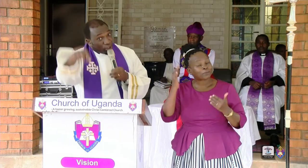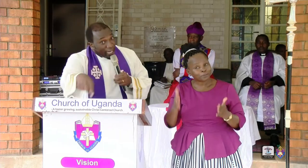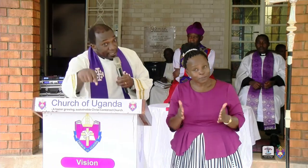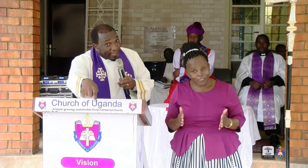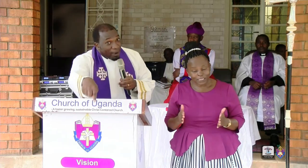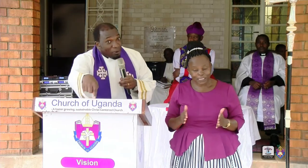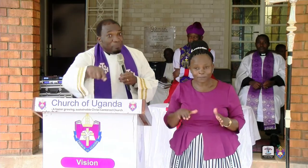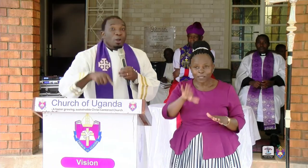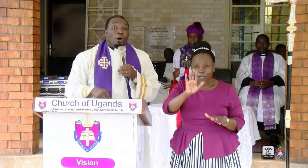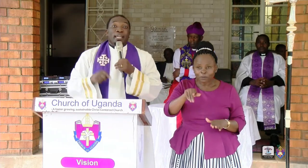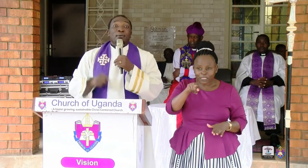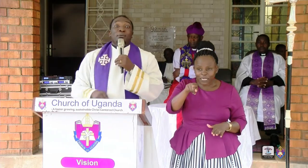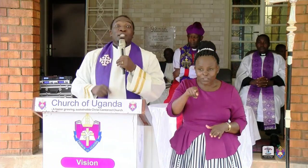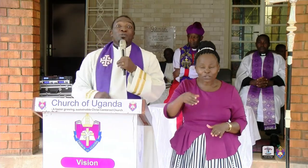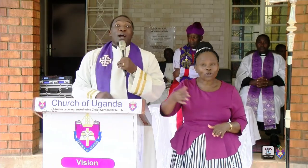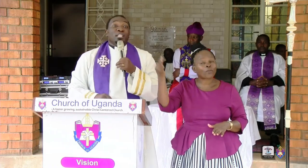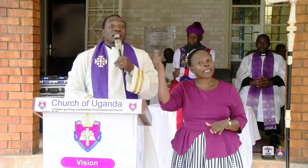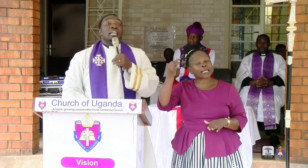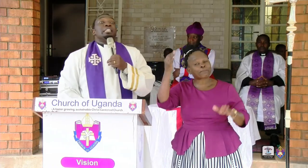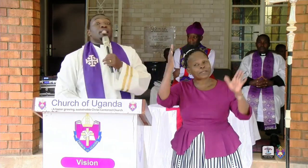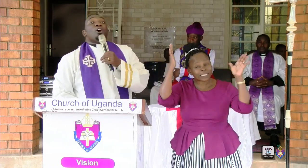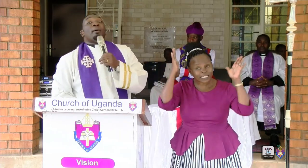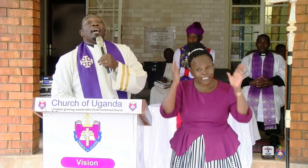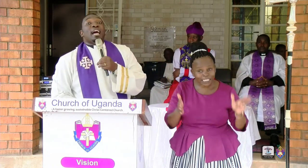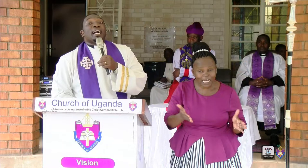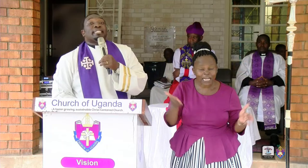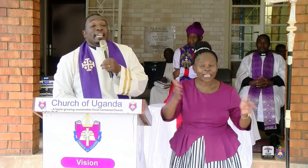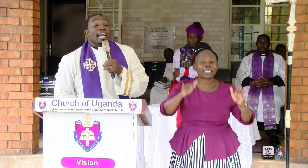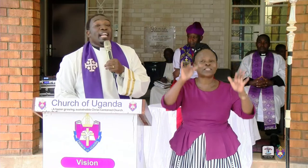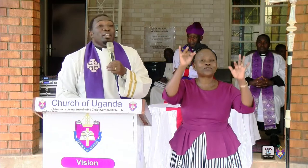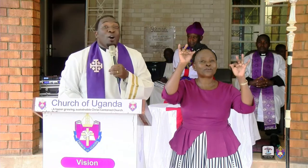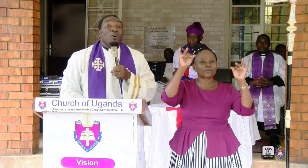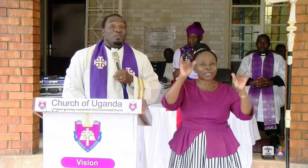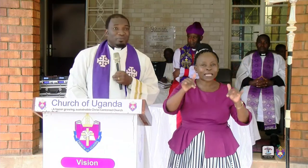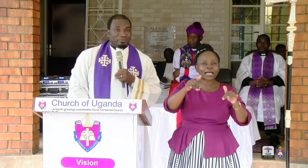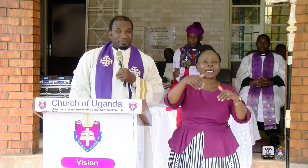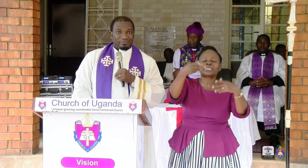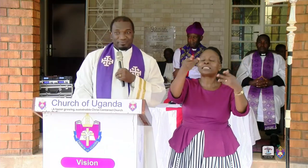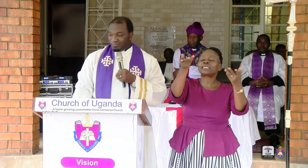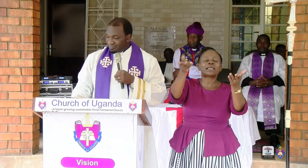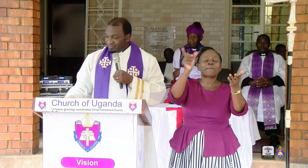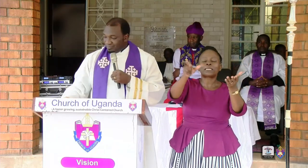mu takisaawo, obeere mubuulizi wa njiri ne gy'obeera nga teri aliyo.